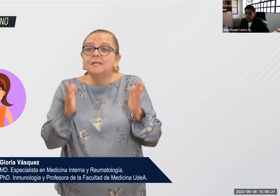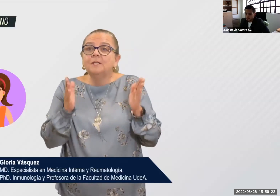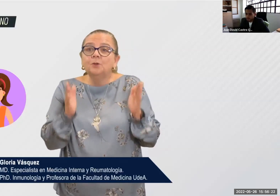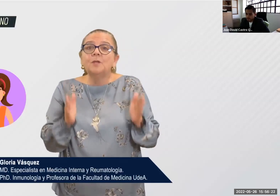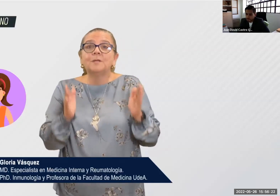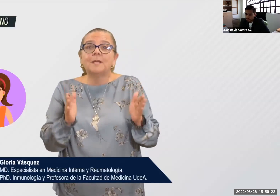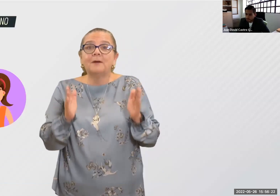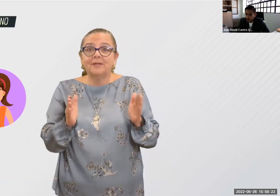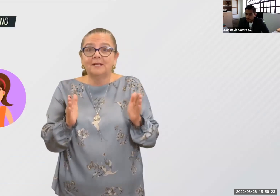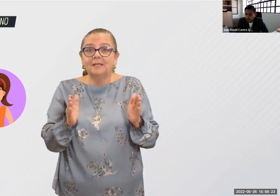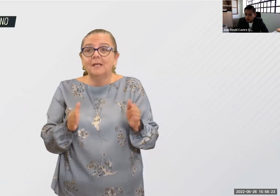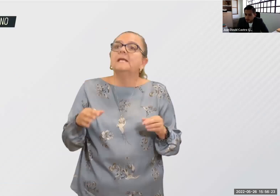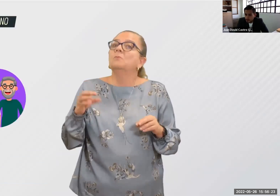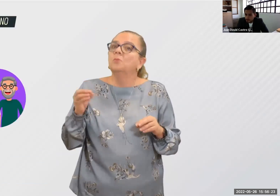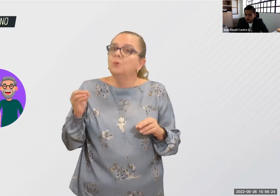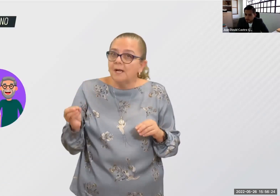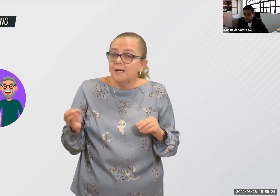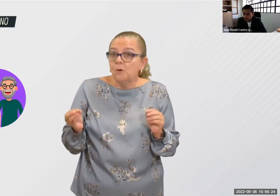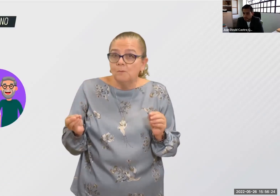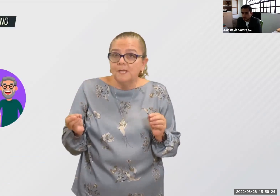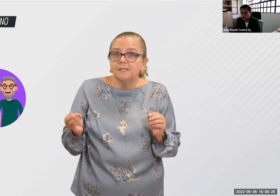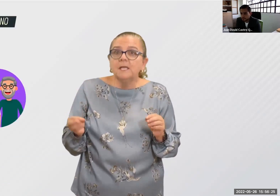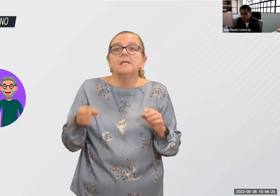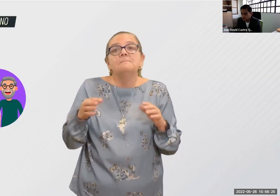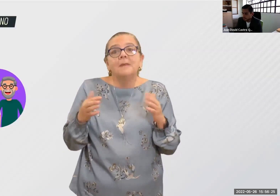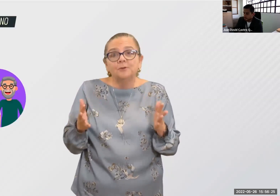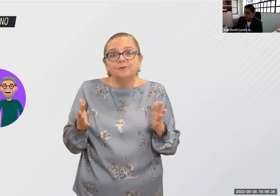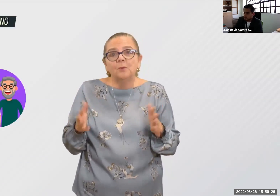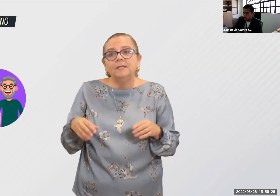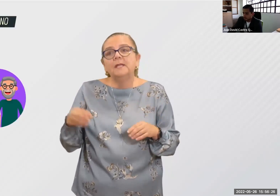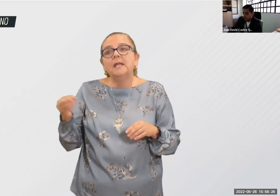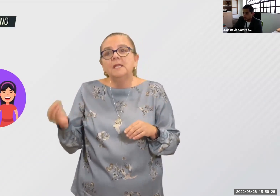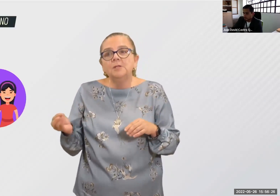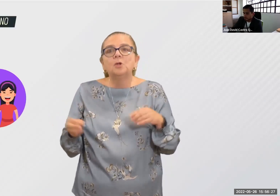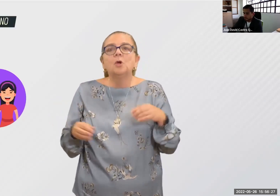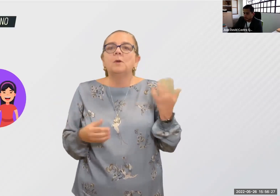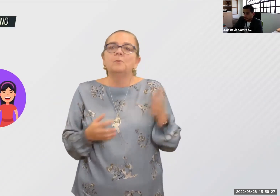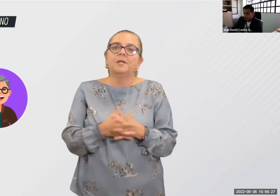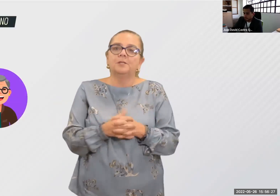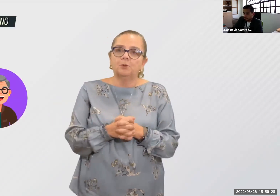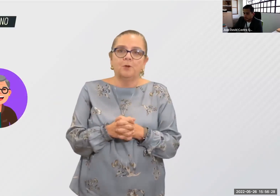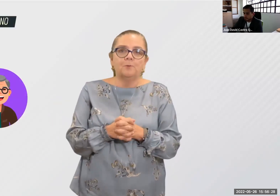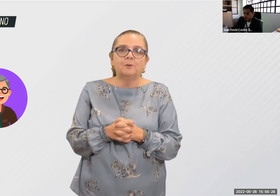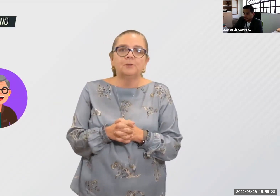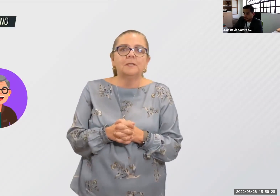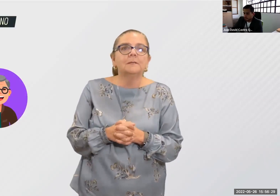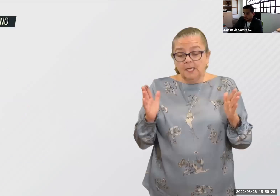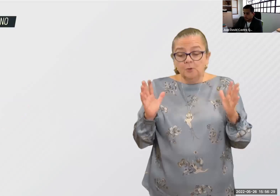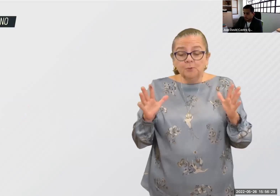en todas las etapas. Es muy rara en hombres y es muy bien nuestra cuenta de niños con mujeres posibilitados. El virus